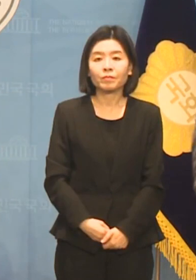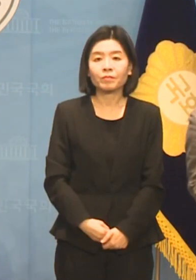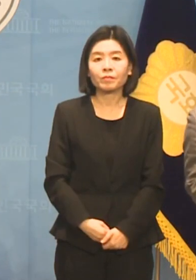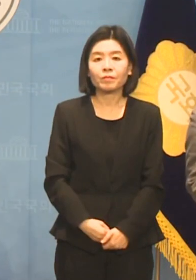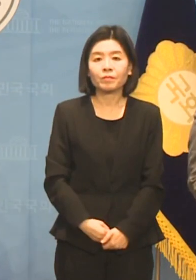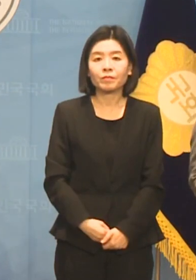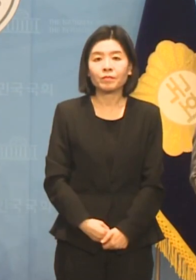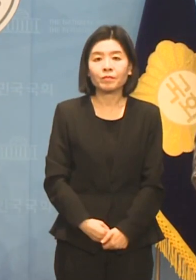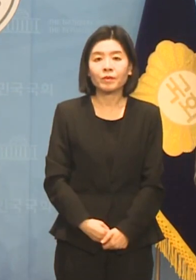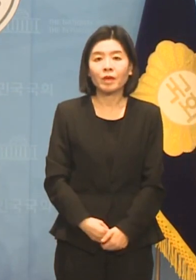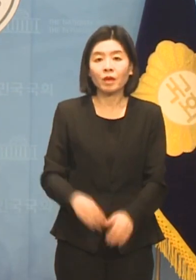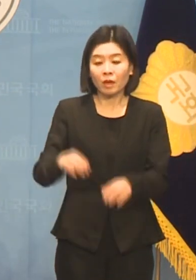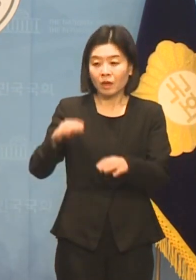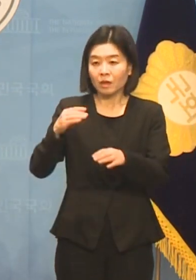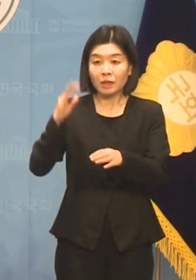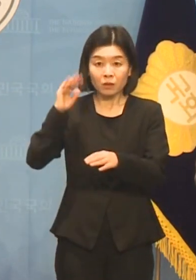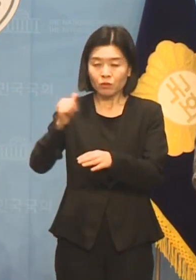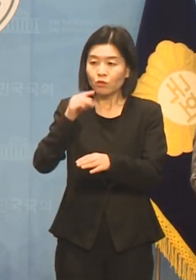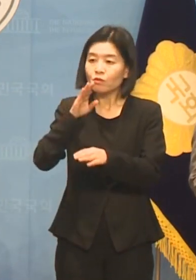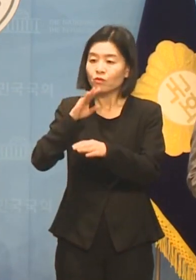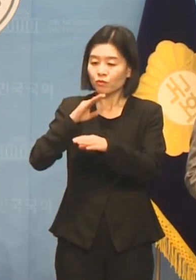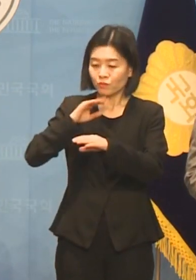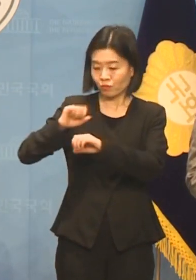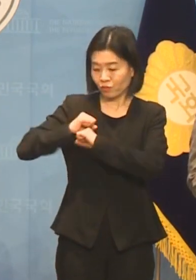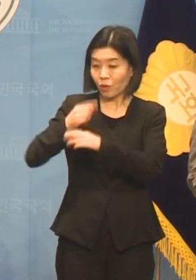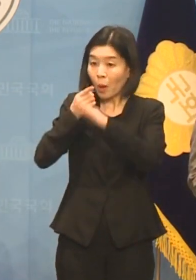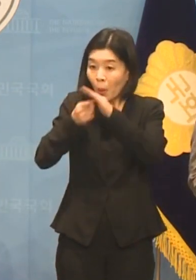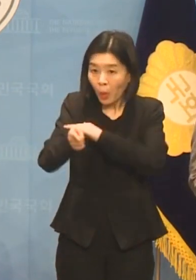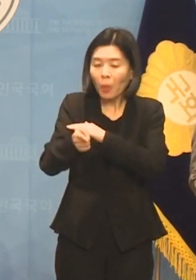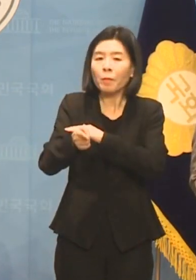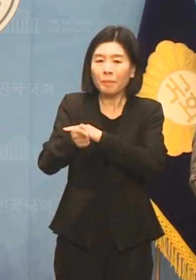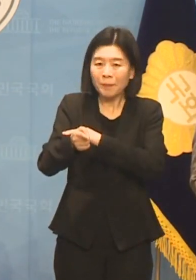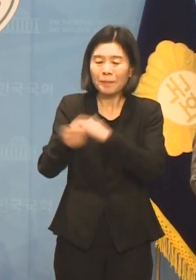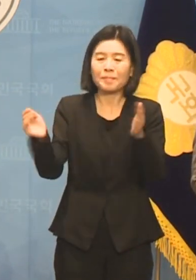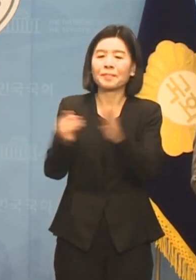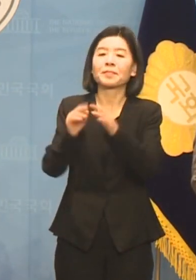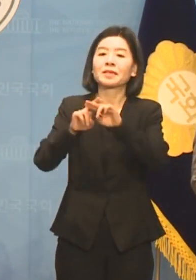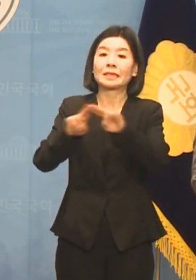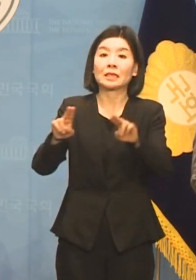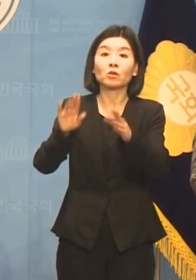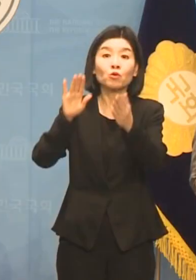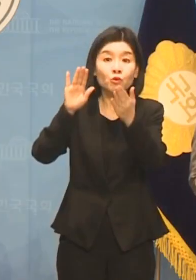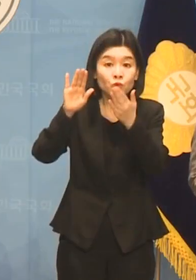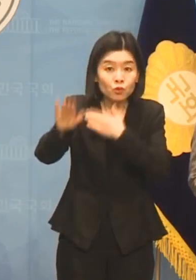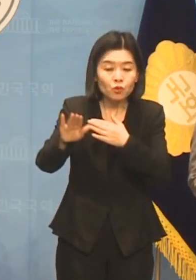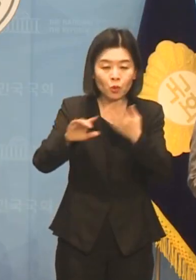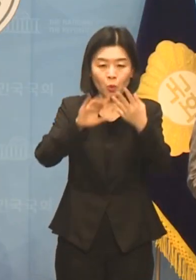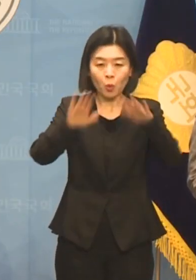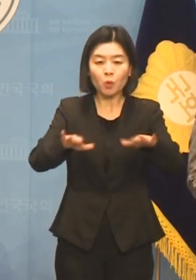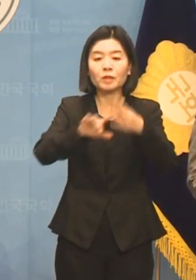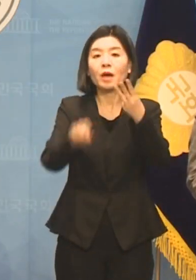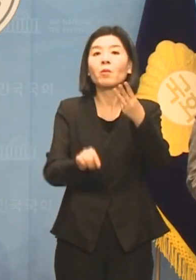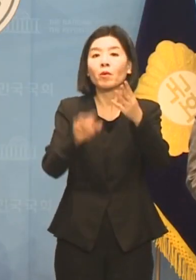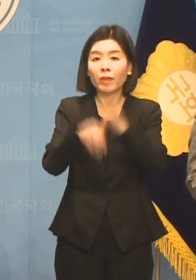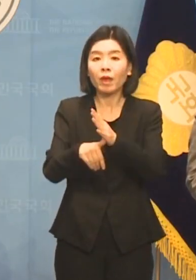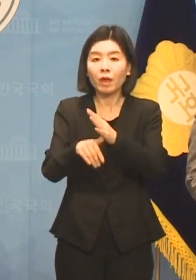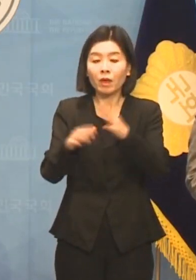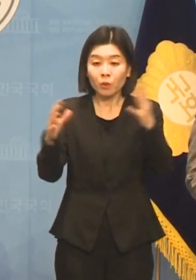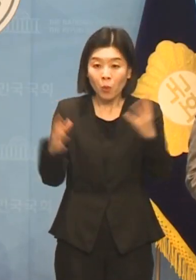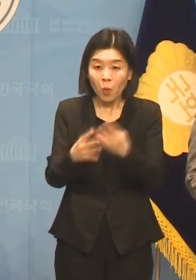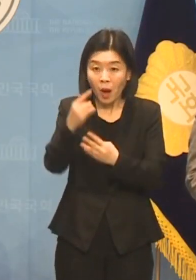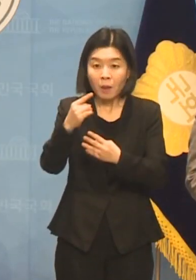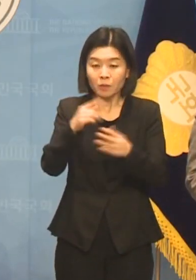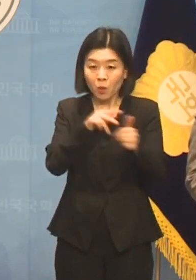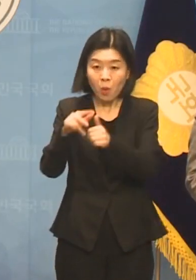더욱이 계엄 종료 이후인 올해 3월에도 통합정보작전을 재실시하려